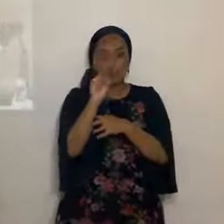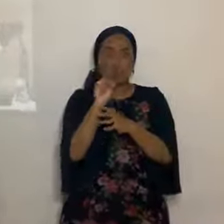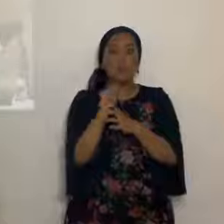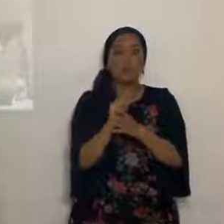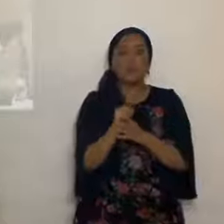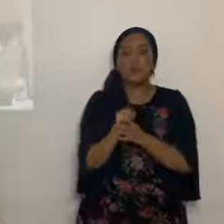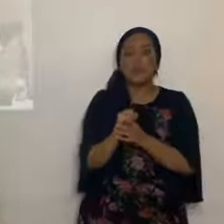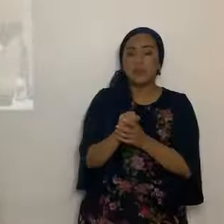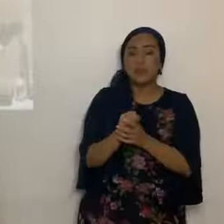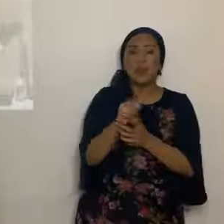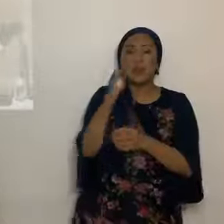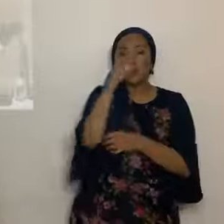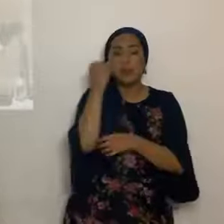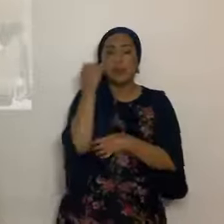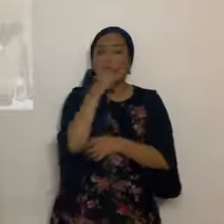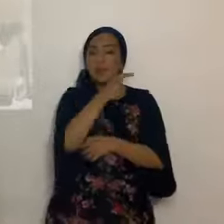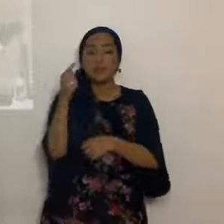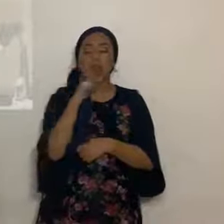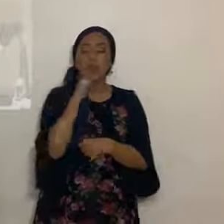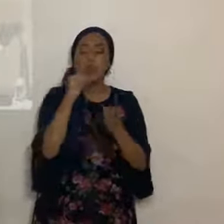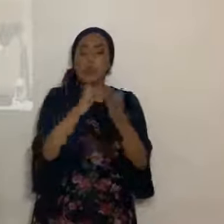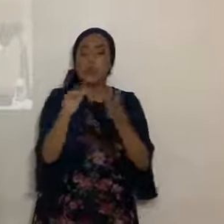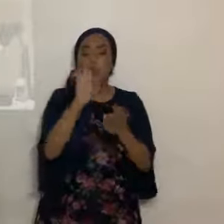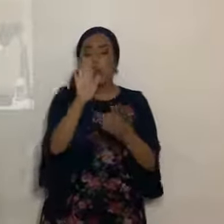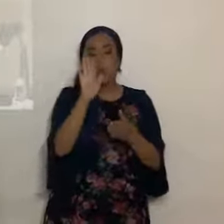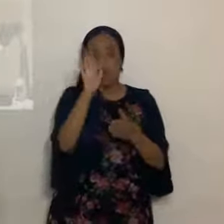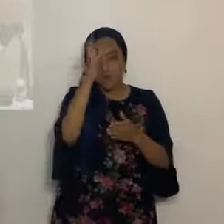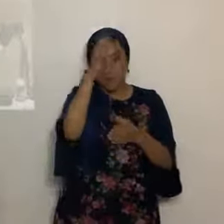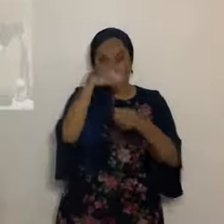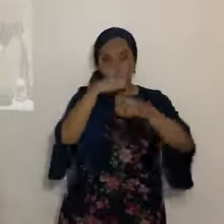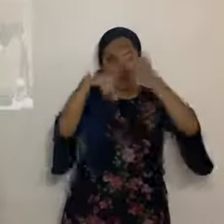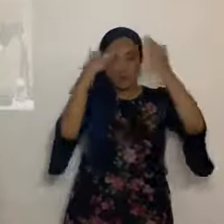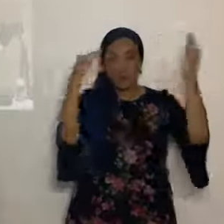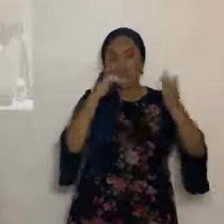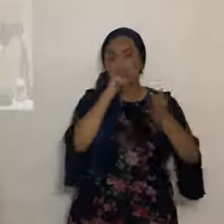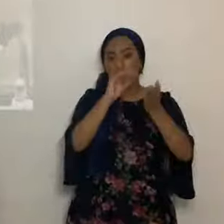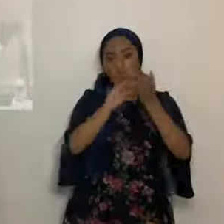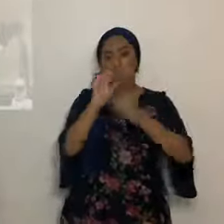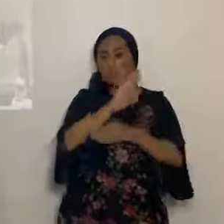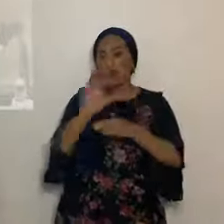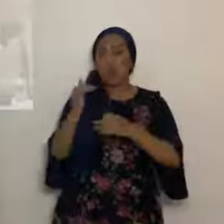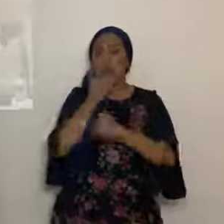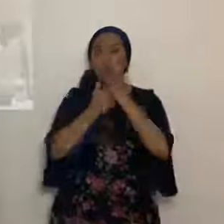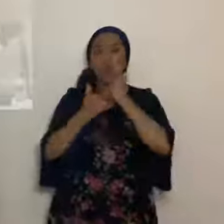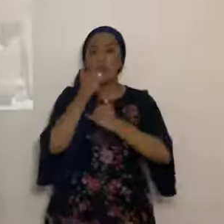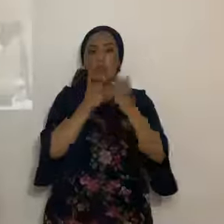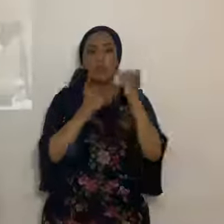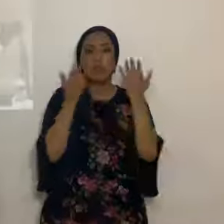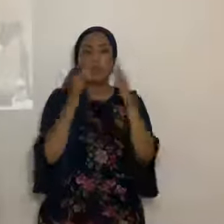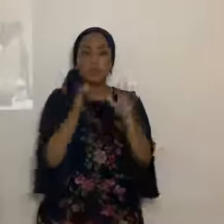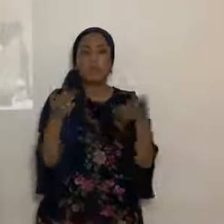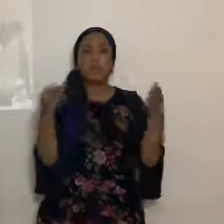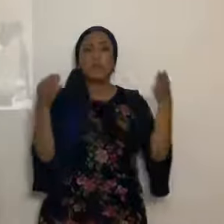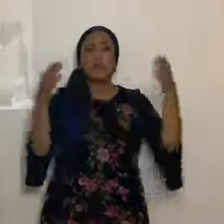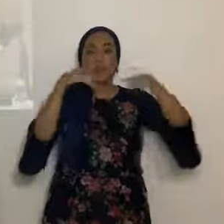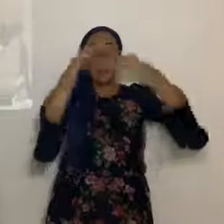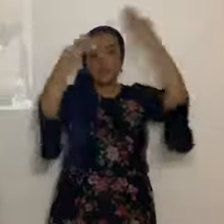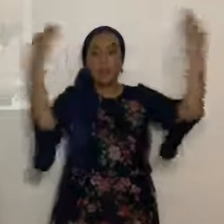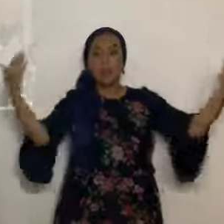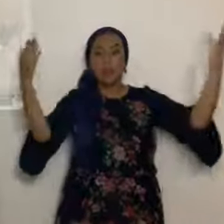Jacobo. 26, porque si vosotros no perdonáis, tampoco vuestro Padre que está en los cielos os perdonará vuestras ofensas. Y entonces se cierran las ventanas